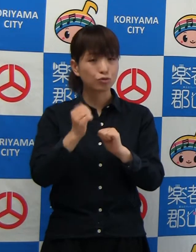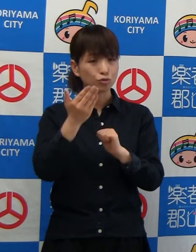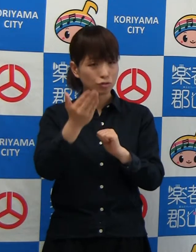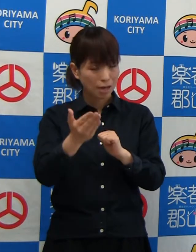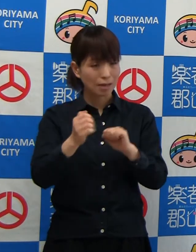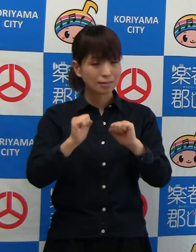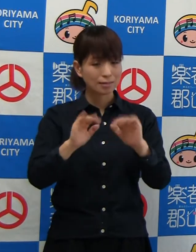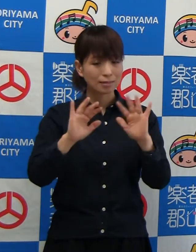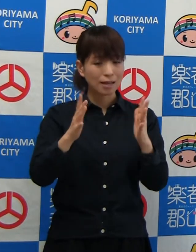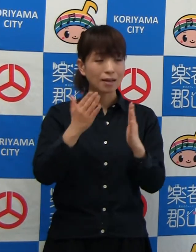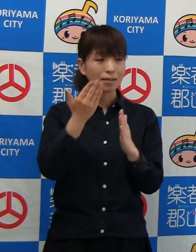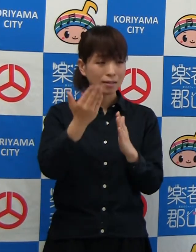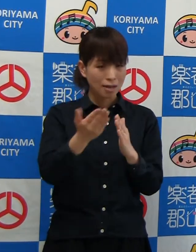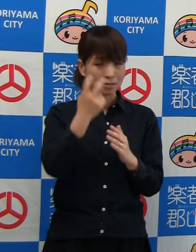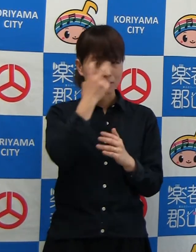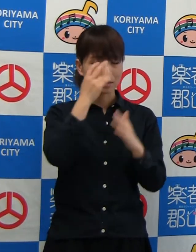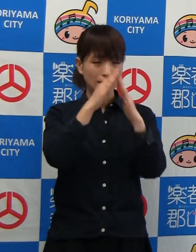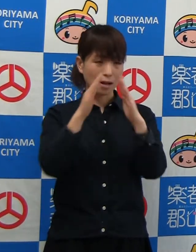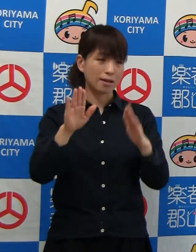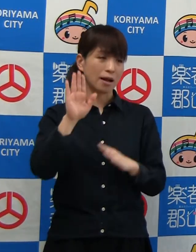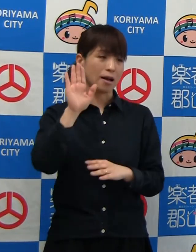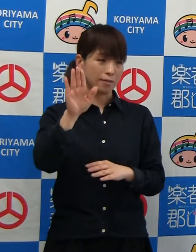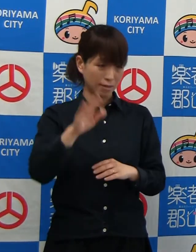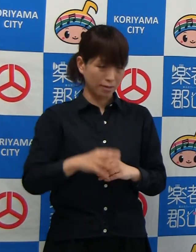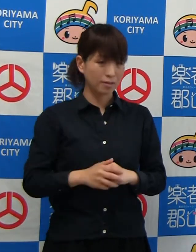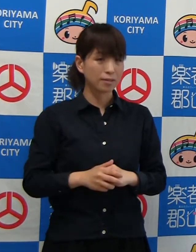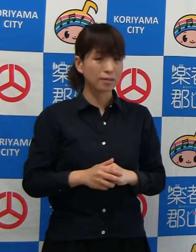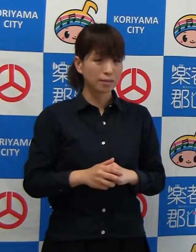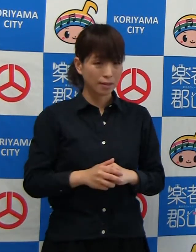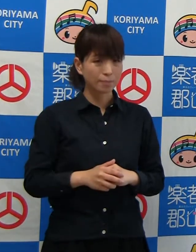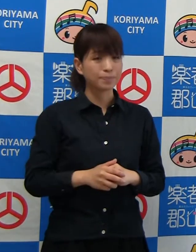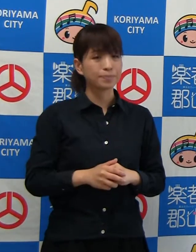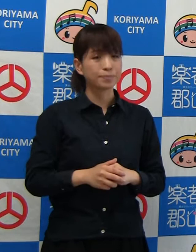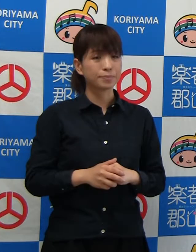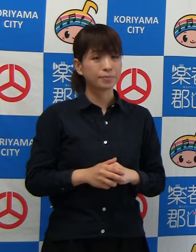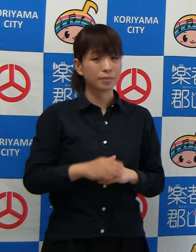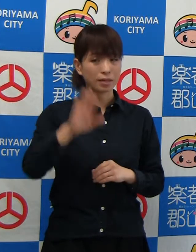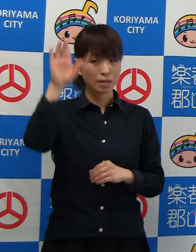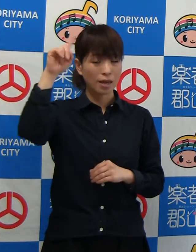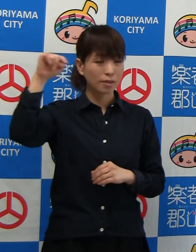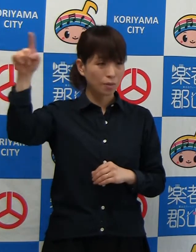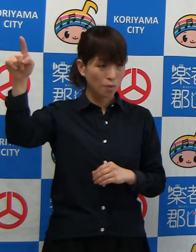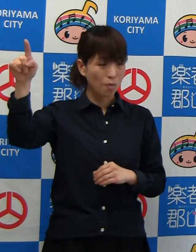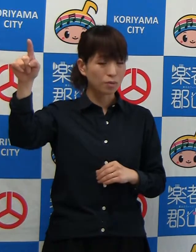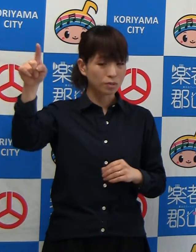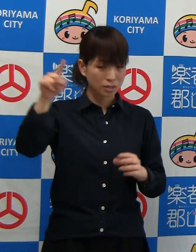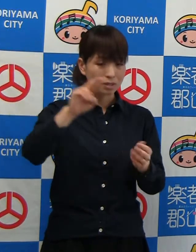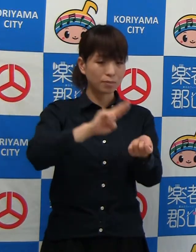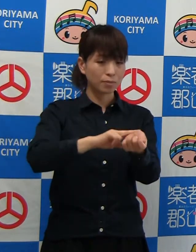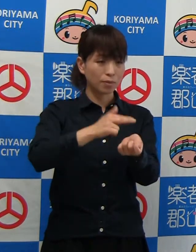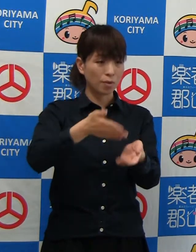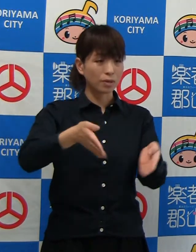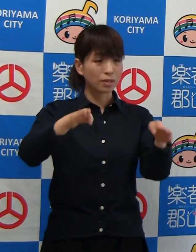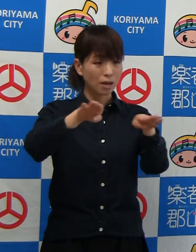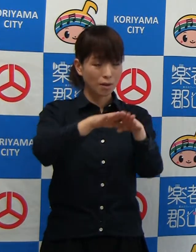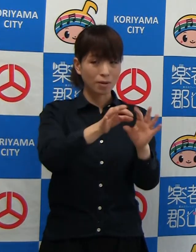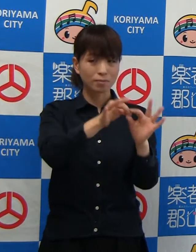審査会がございまして、こちらは、直に都道府県の方に行っているということでございます